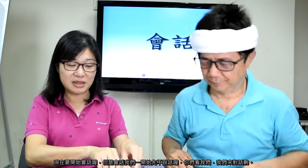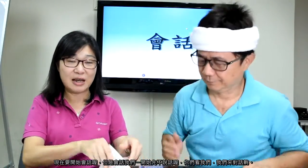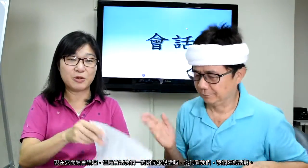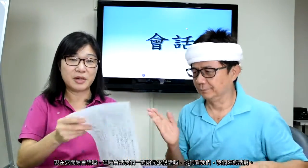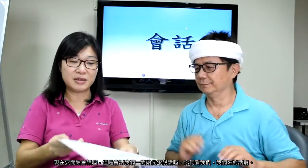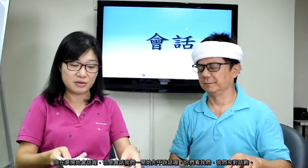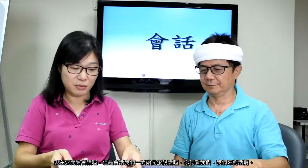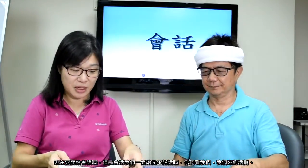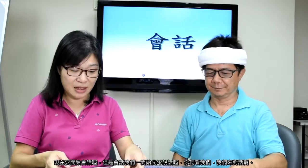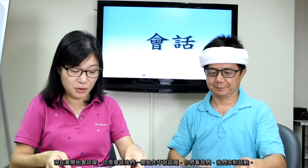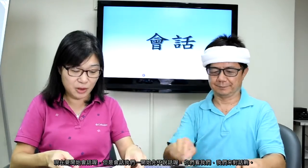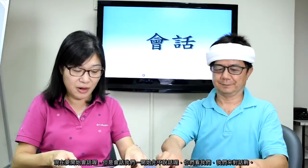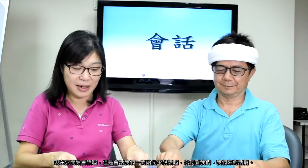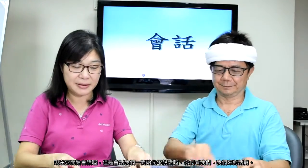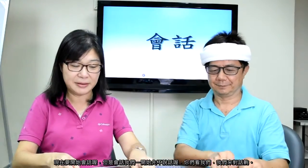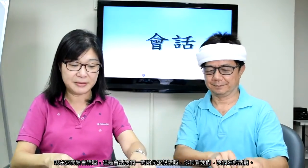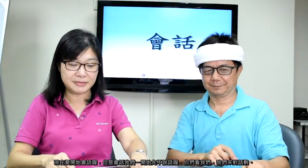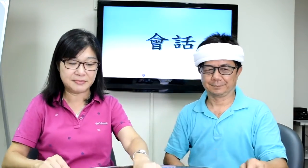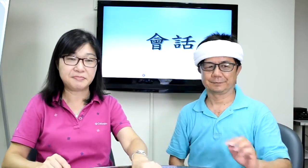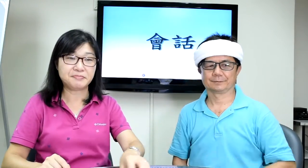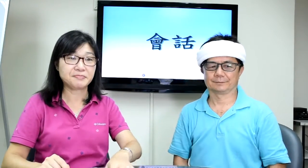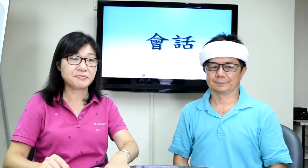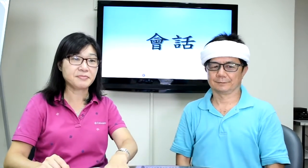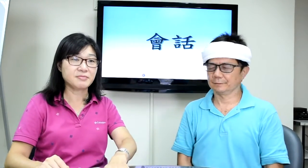看我们来对话，好。